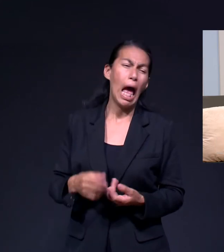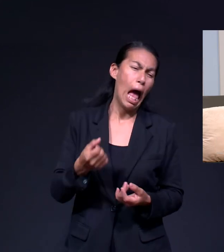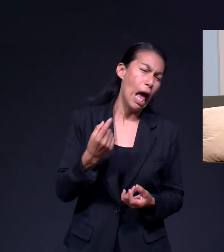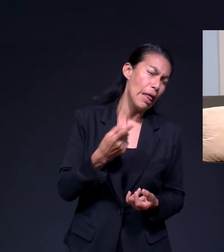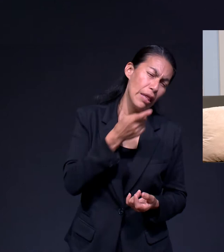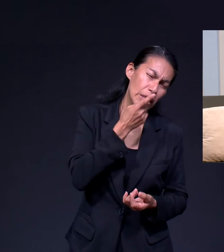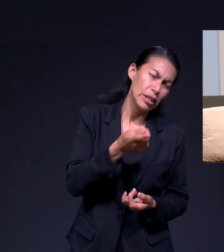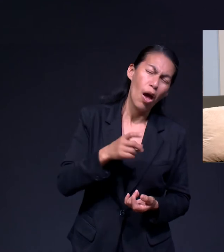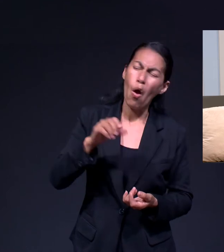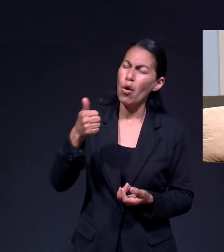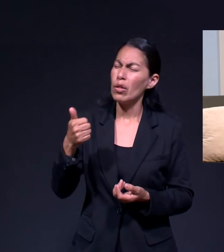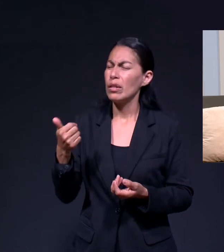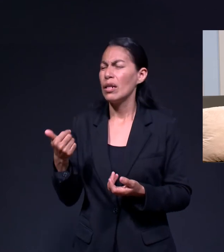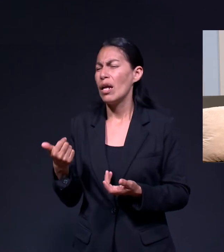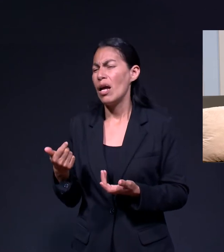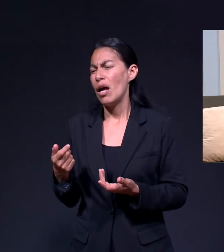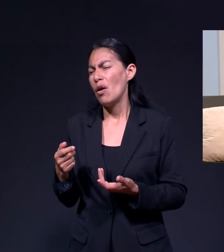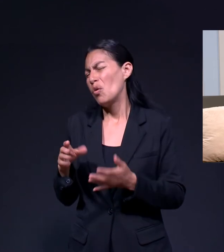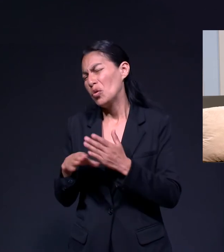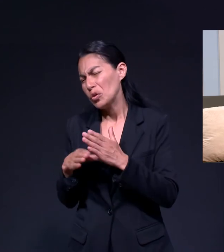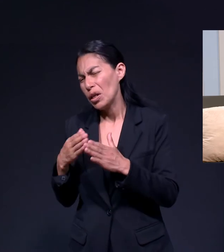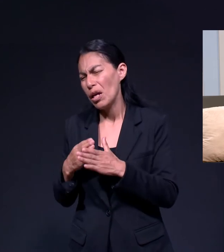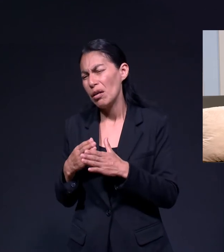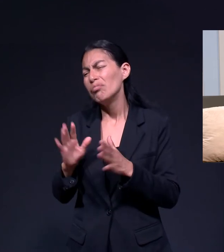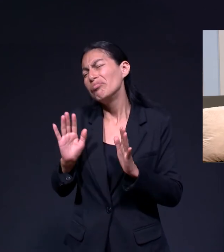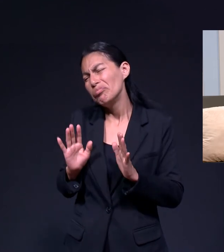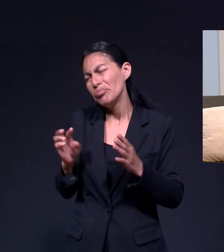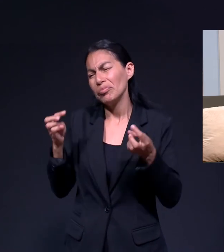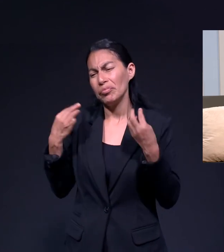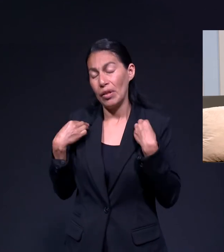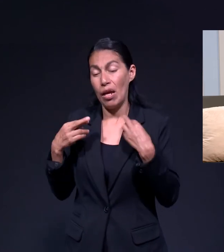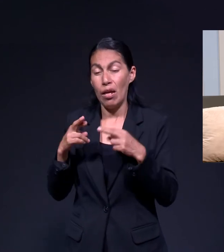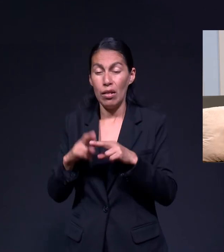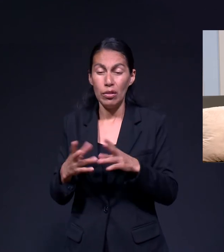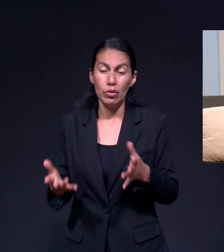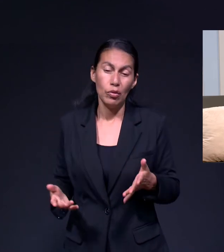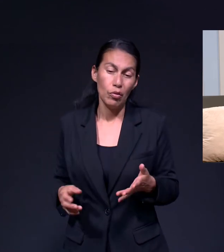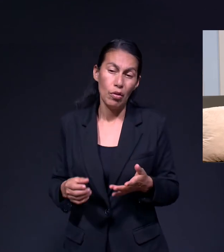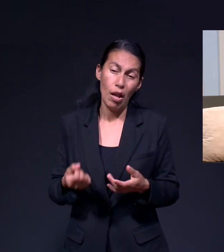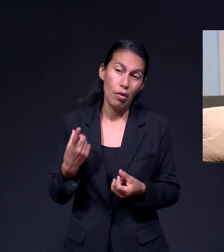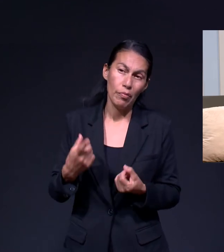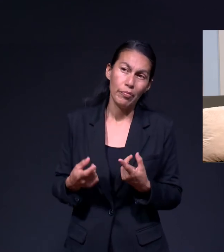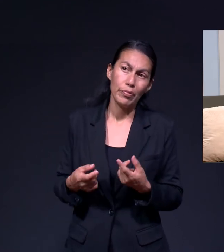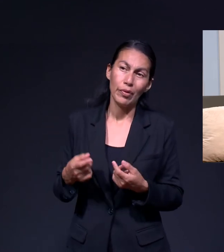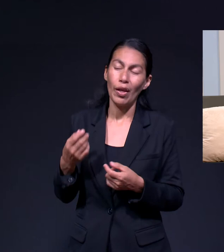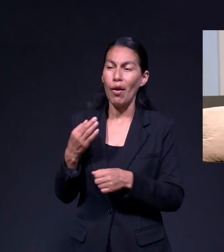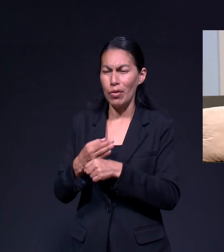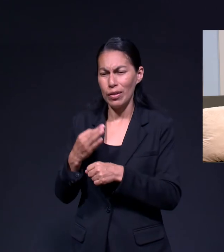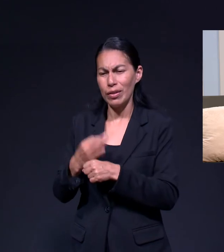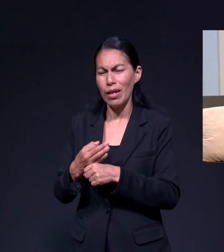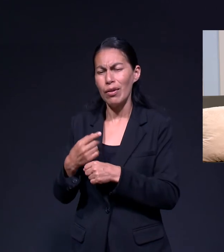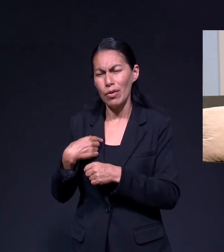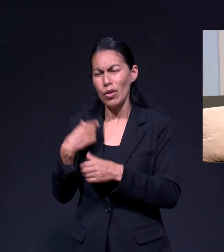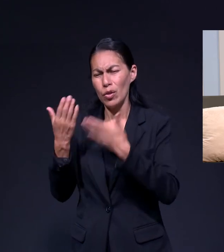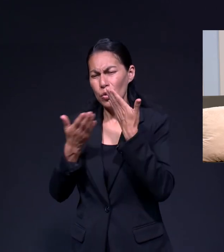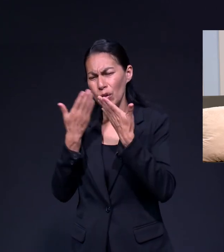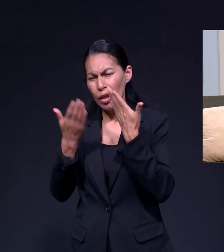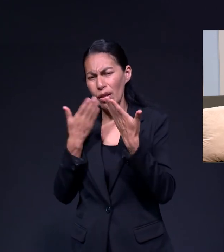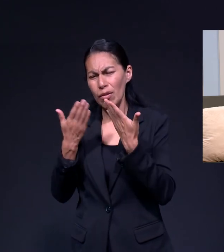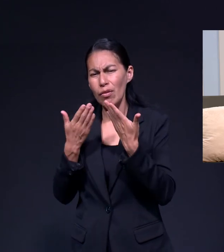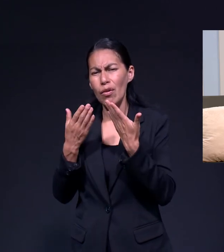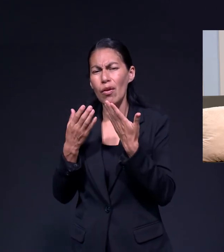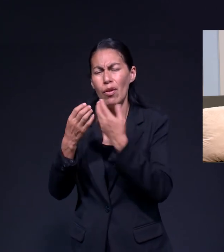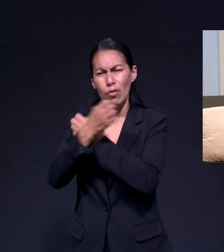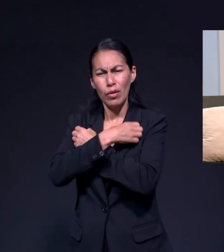estudiar no sé me decían así tienes otra opción anota la ya ponía maestro ponerse 3 y bueno ahorita y de hecho está haciendo la